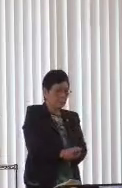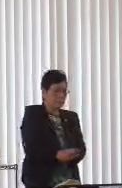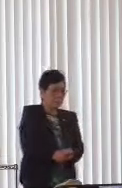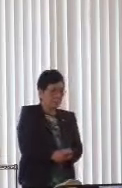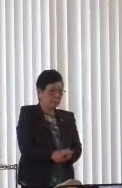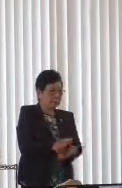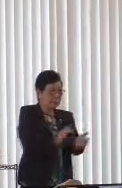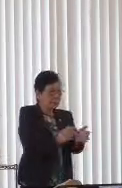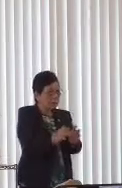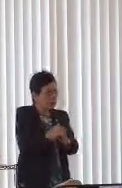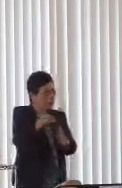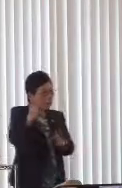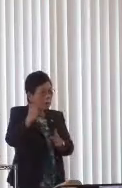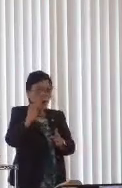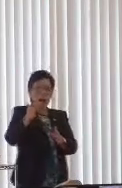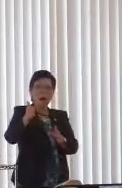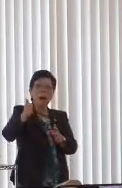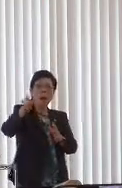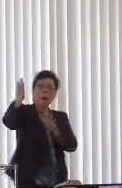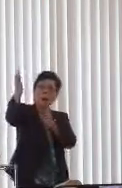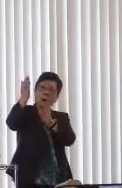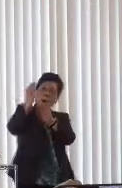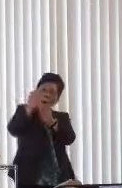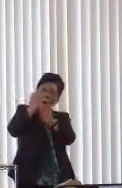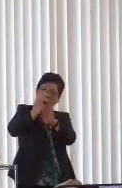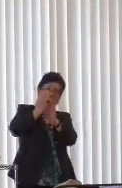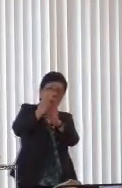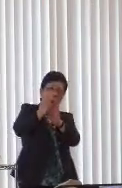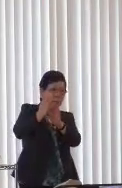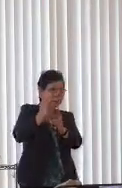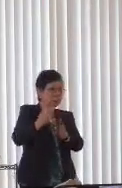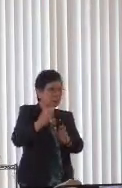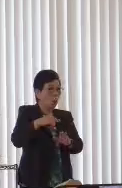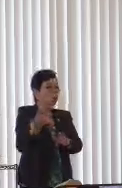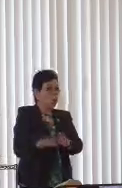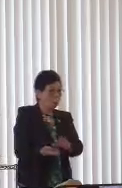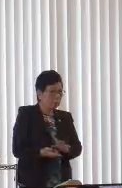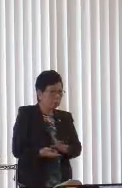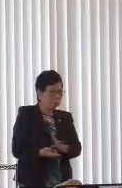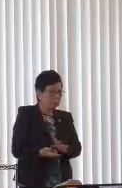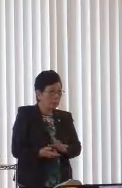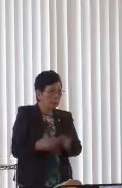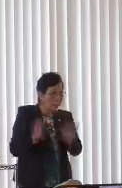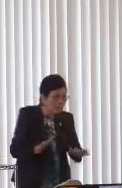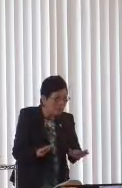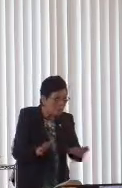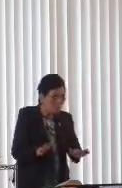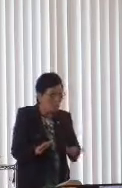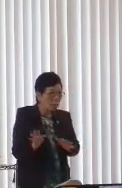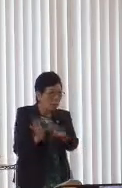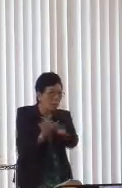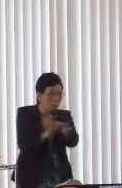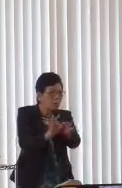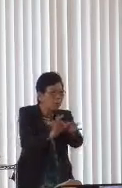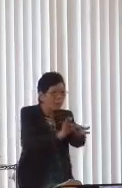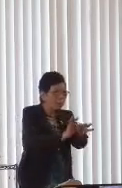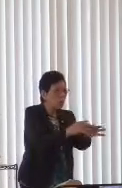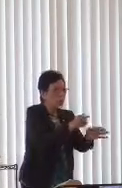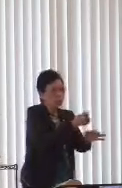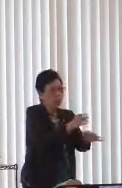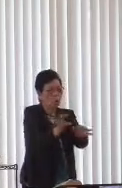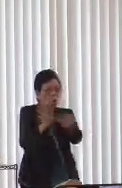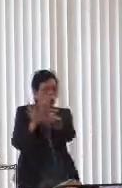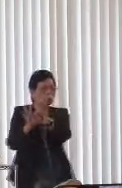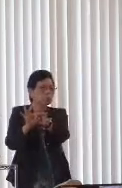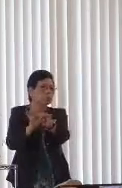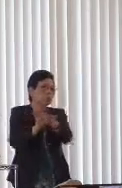イエス様が来そうになった来てからじゃもうダメなんだと、今これをやり続けておくことが